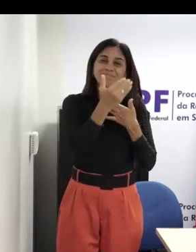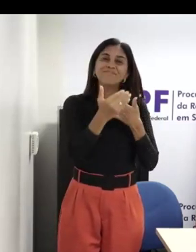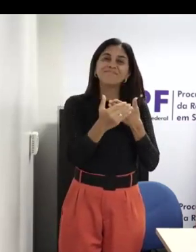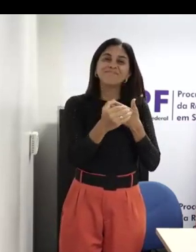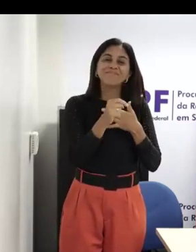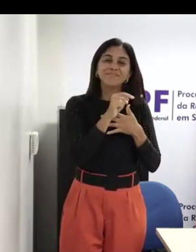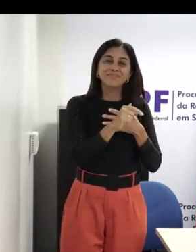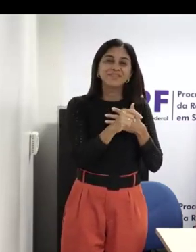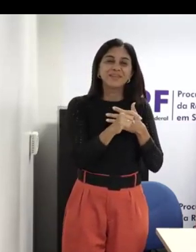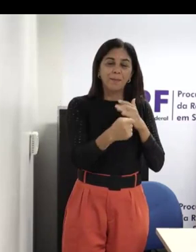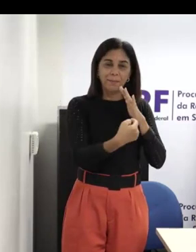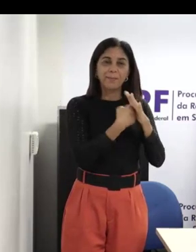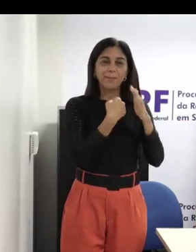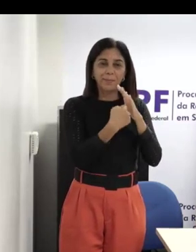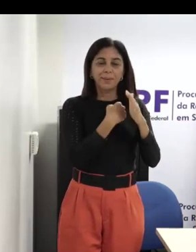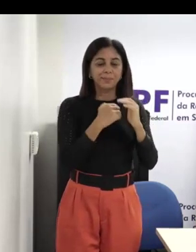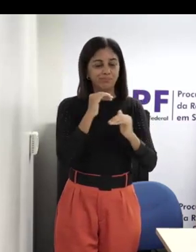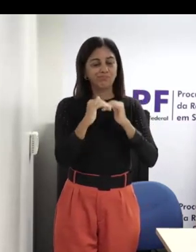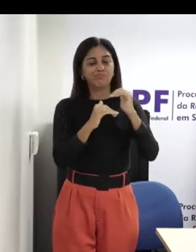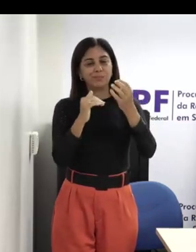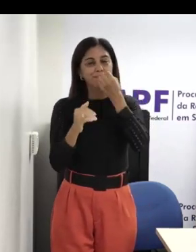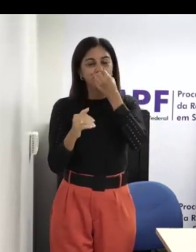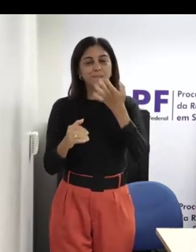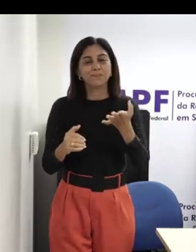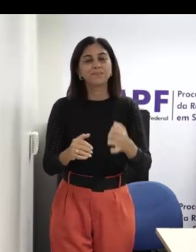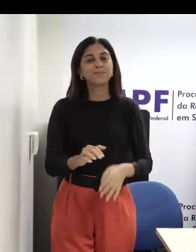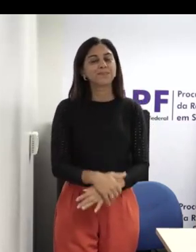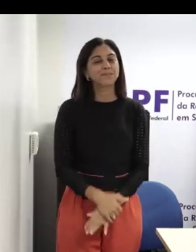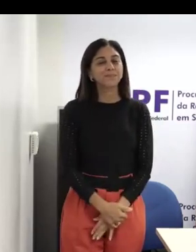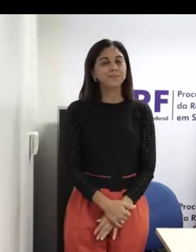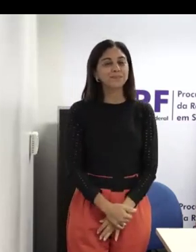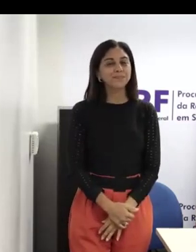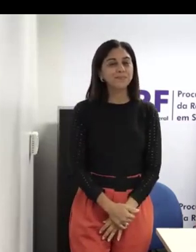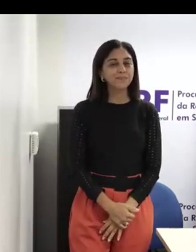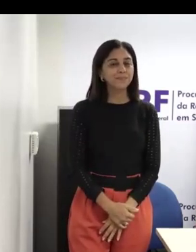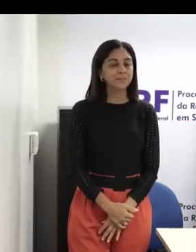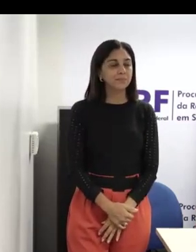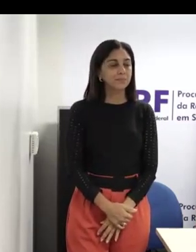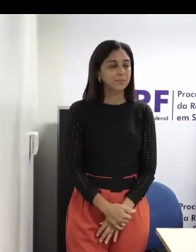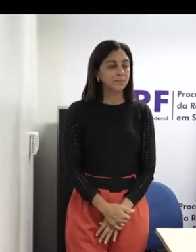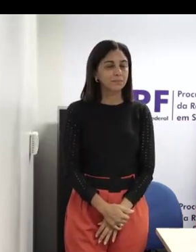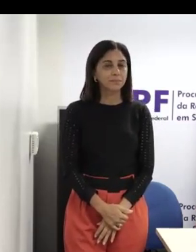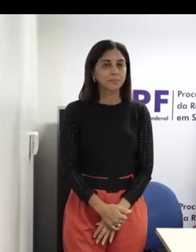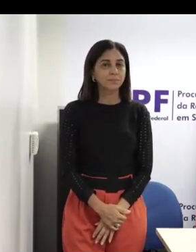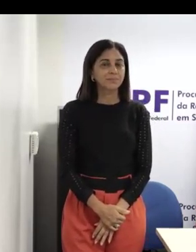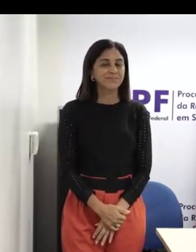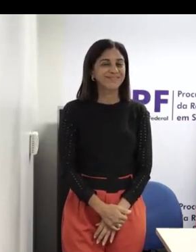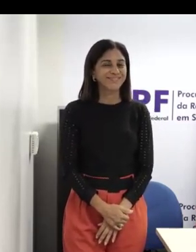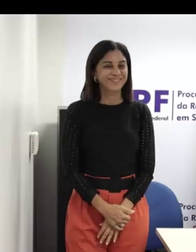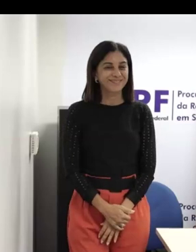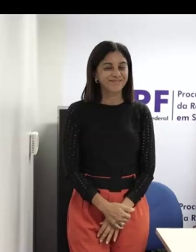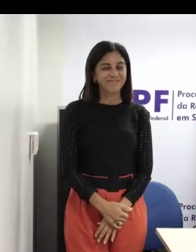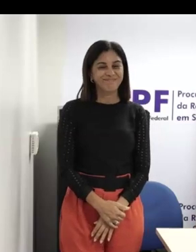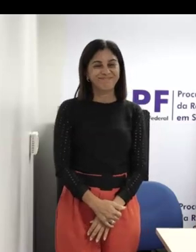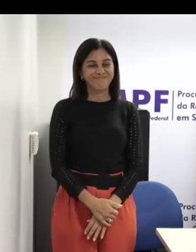acrescentar tanto a nosso debate Dr Cláudio quer fazer uma uma colocação Então essa só